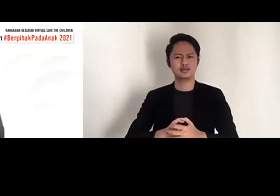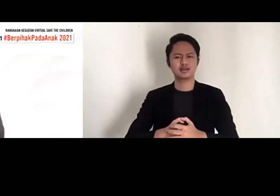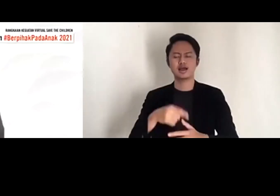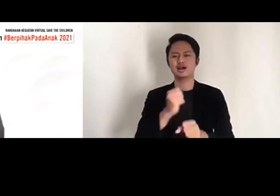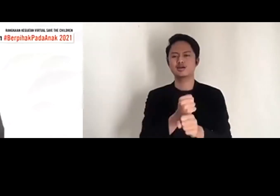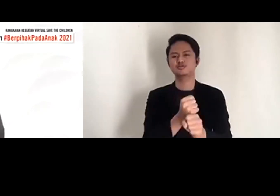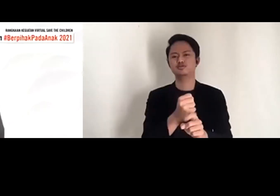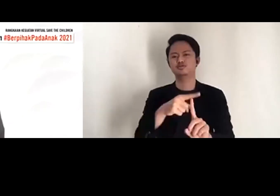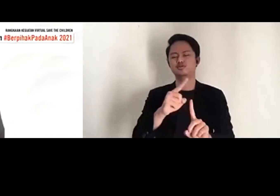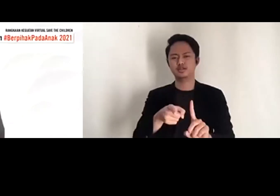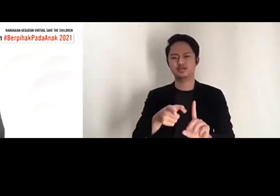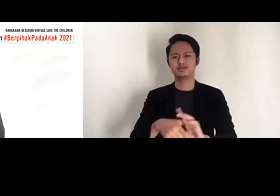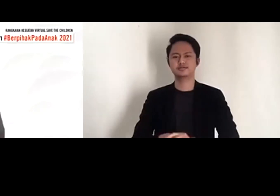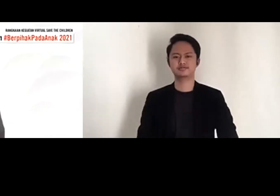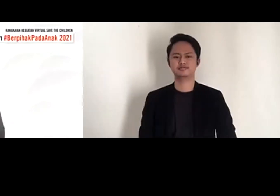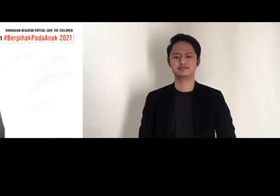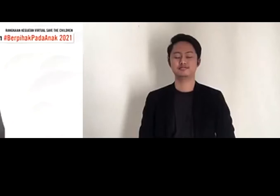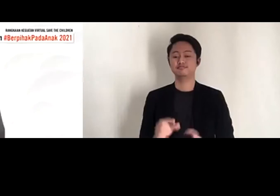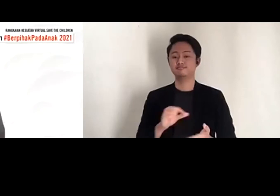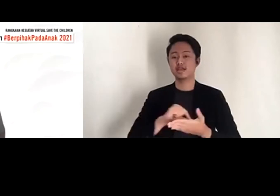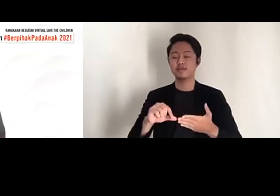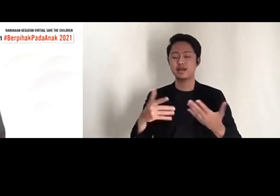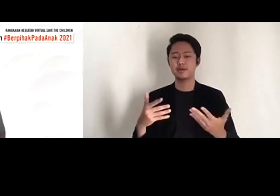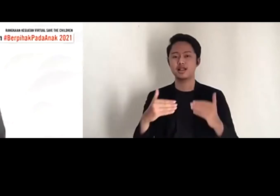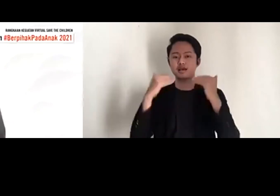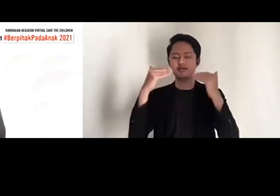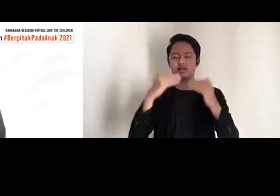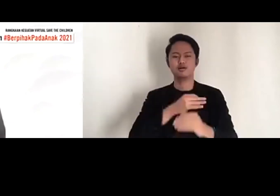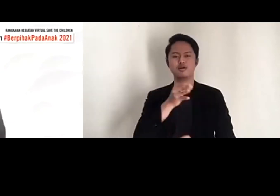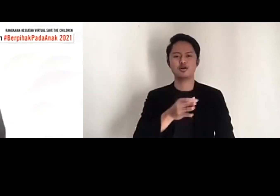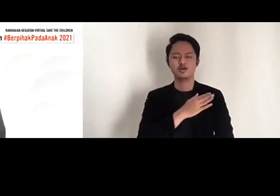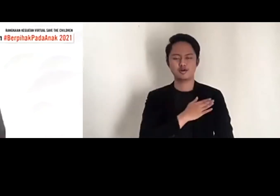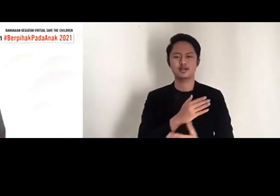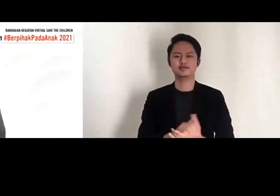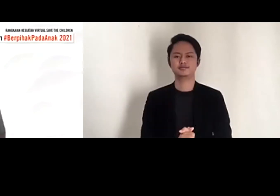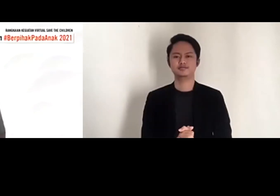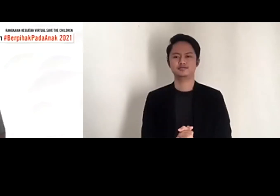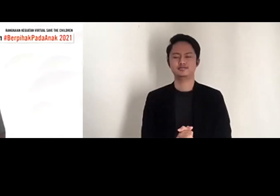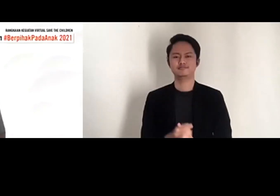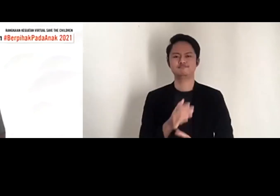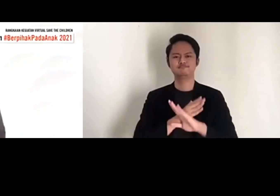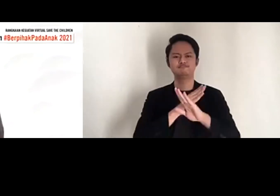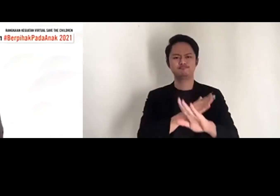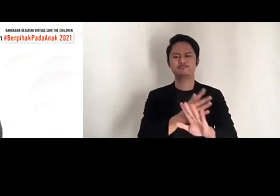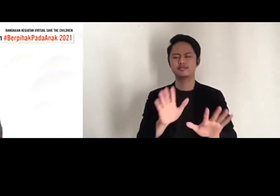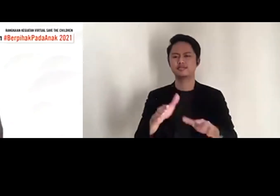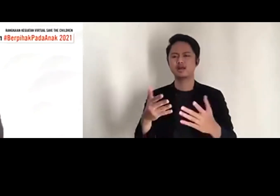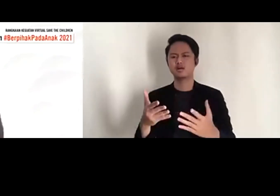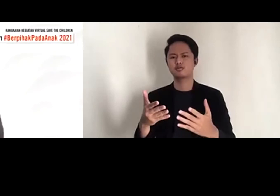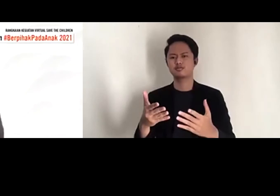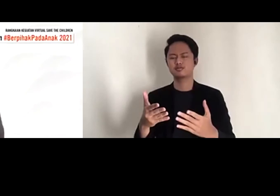tugas. Demikian kami menamakannya di tingkat kabupaten. Dan pencegahan dan